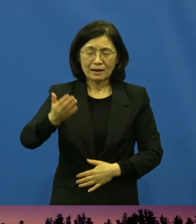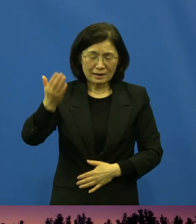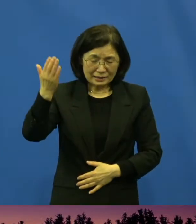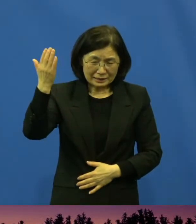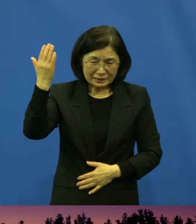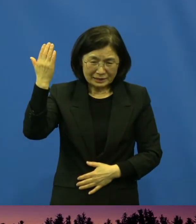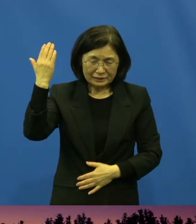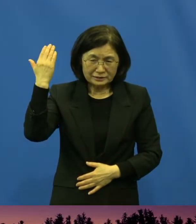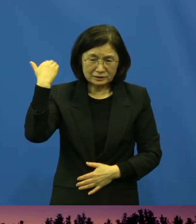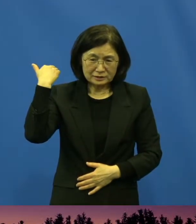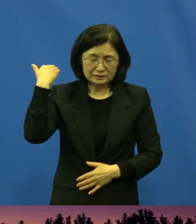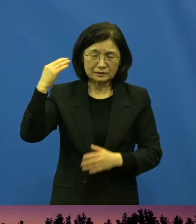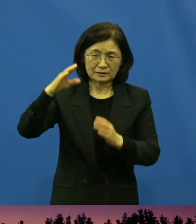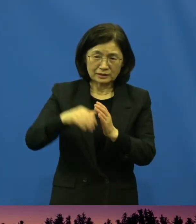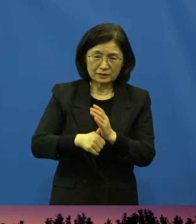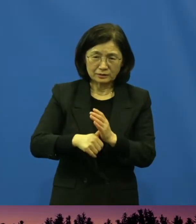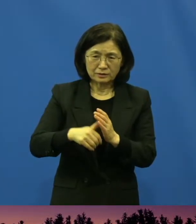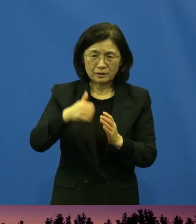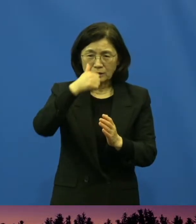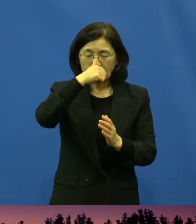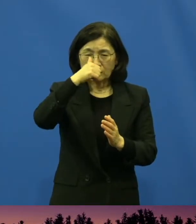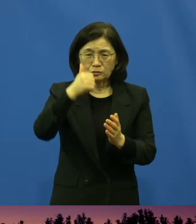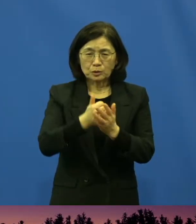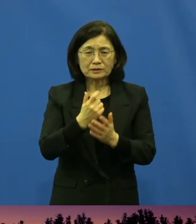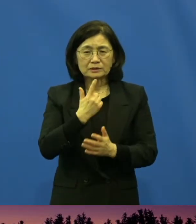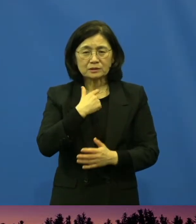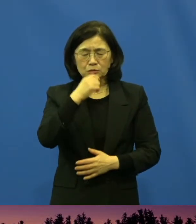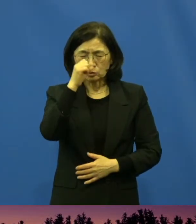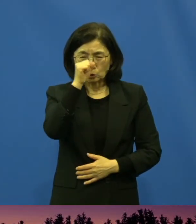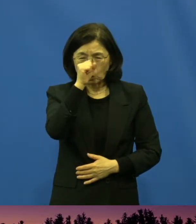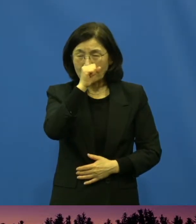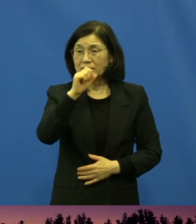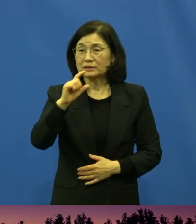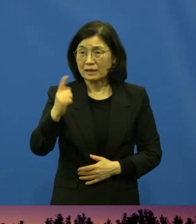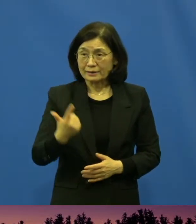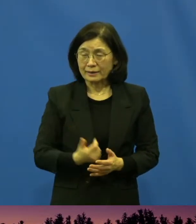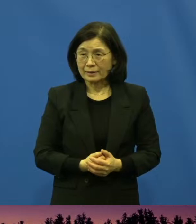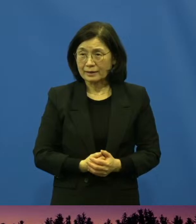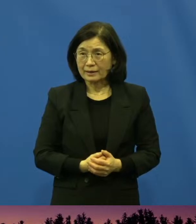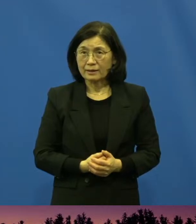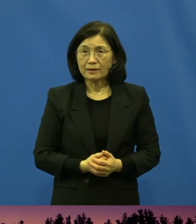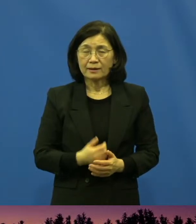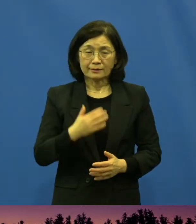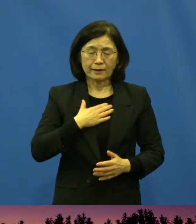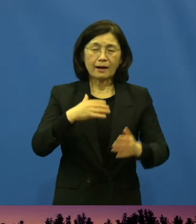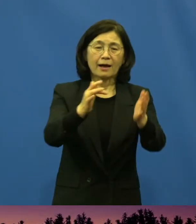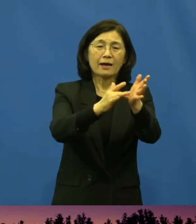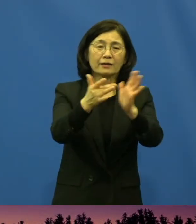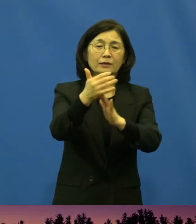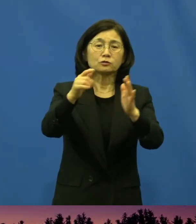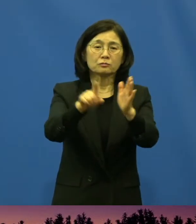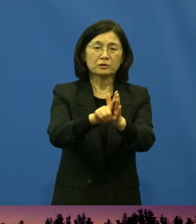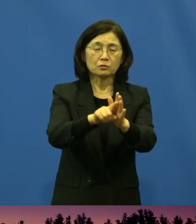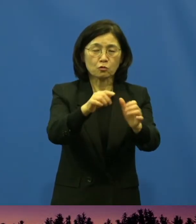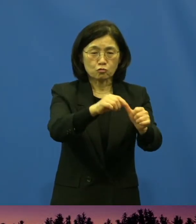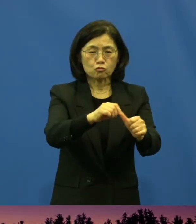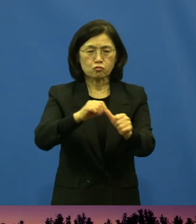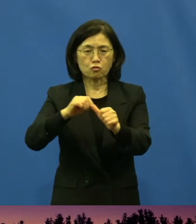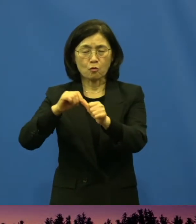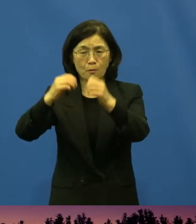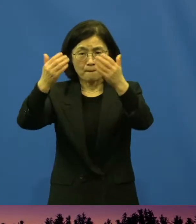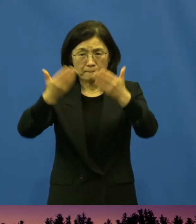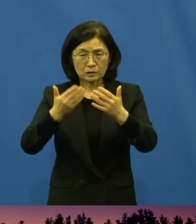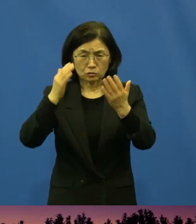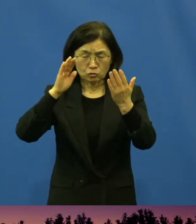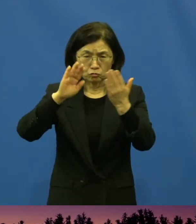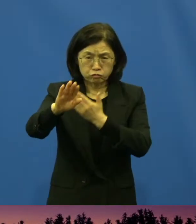이제는 죄를 좋아하지 않아요. 죄 짓는 걸 좋아하지 않아요. 난 예수 믿고 구원 받았는데 죄 짓는 거 아직도 신나? 그럼 무슨